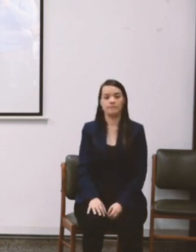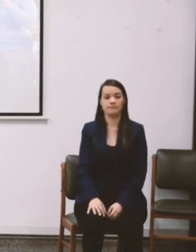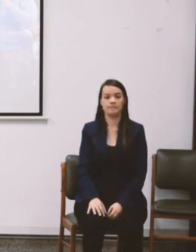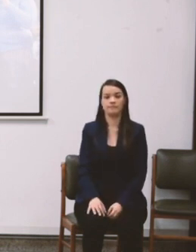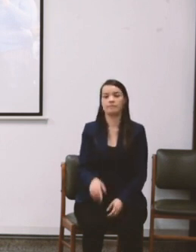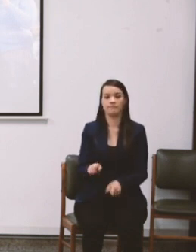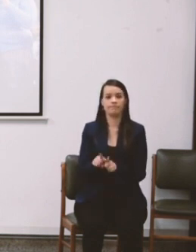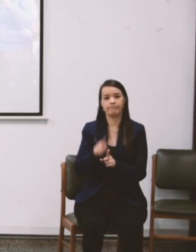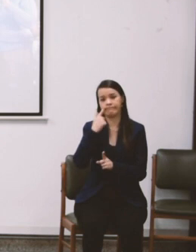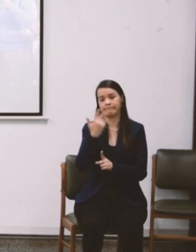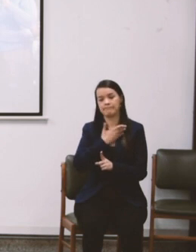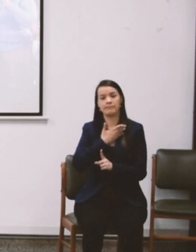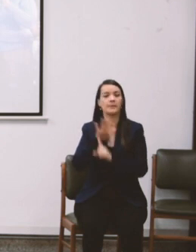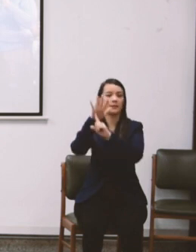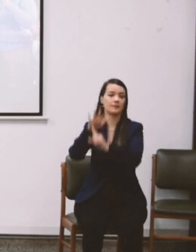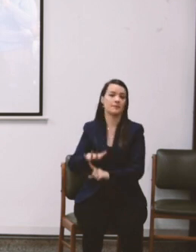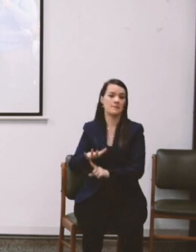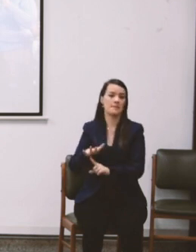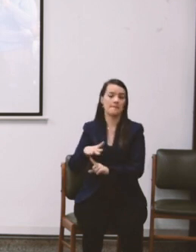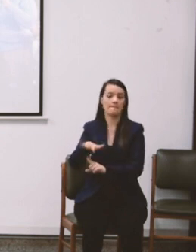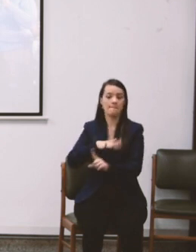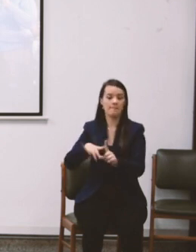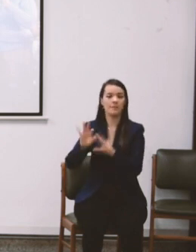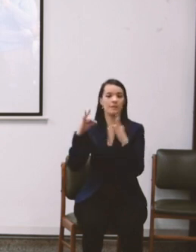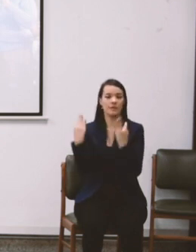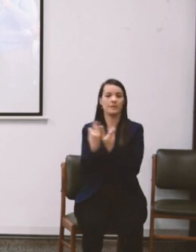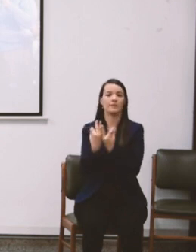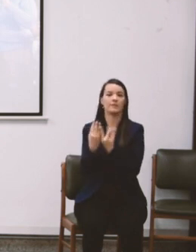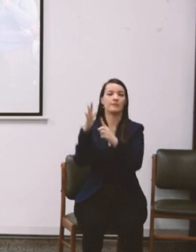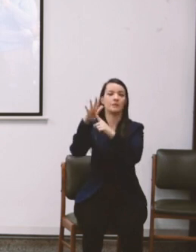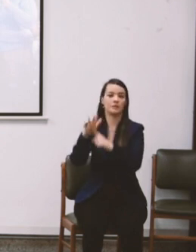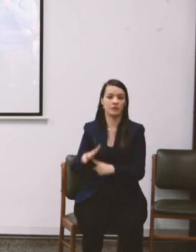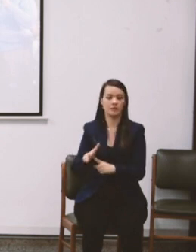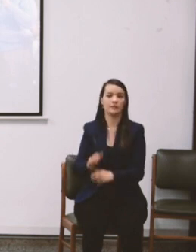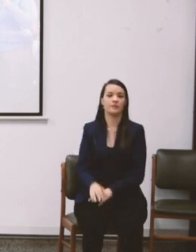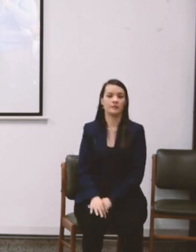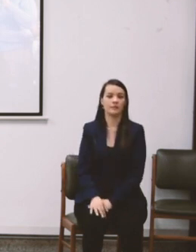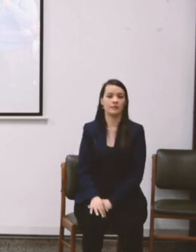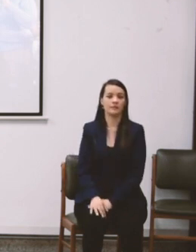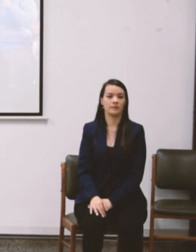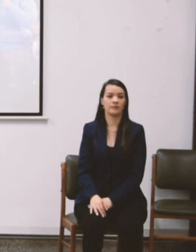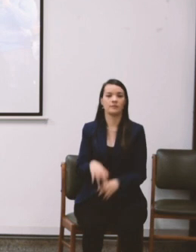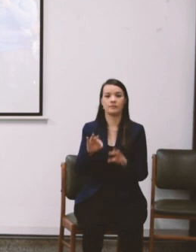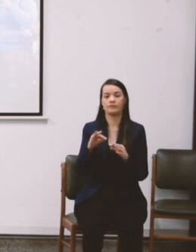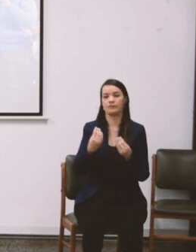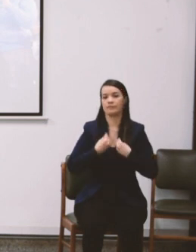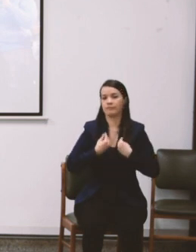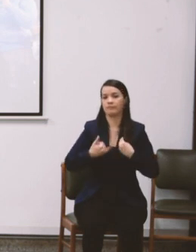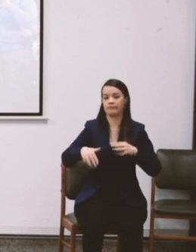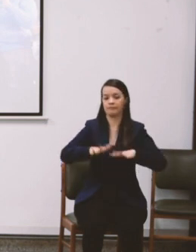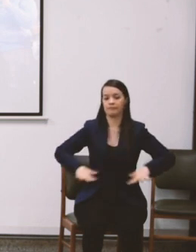es exclusión, eso es también exclusión desde el espacio familiar, desde el espacio de la vida en comunidad,